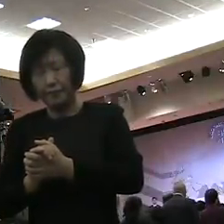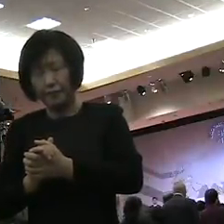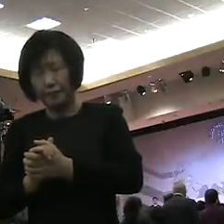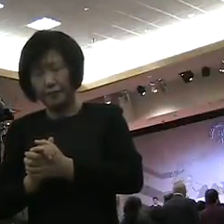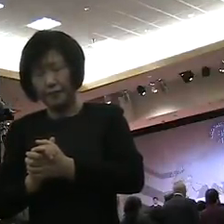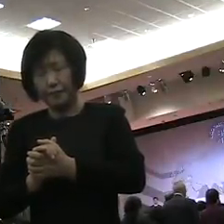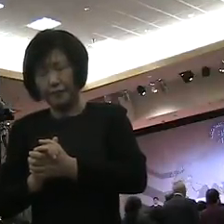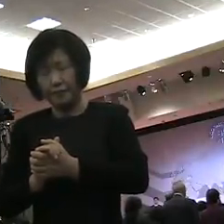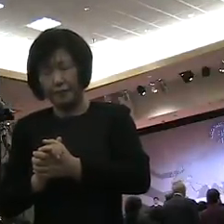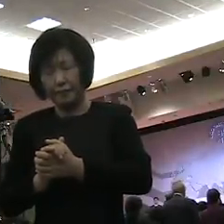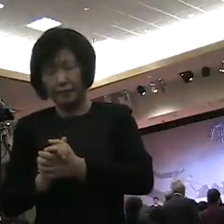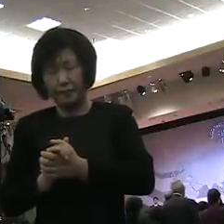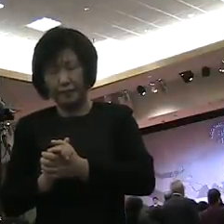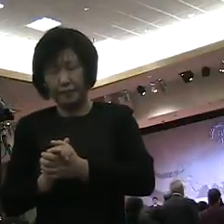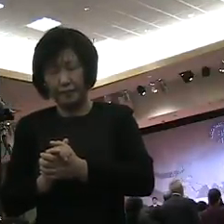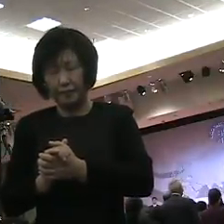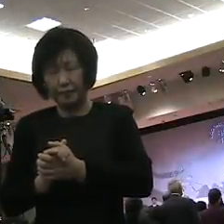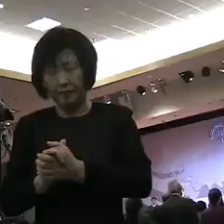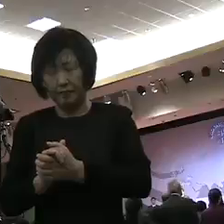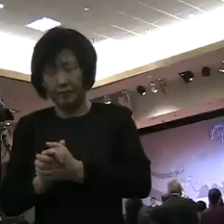올려드리겠습니다.